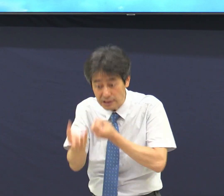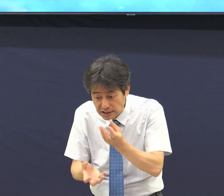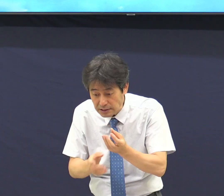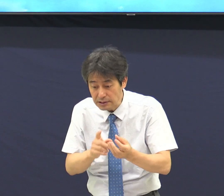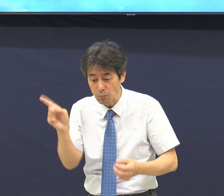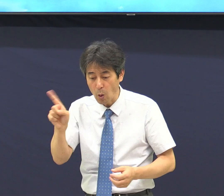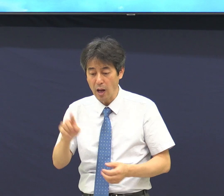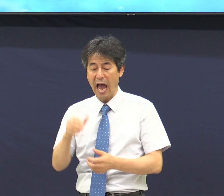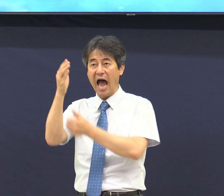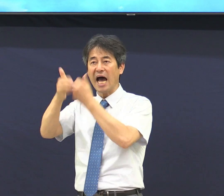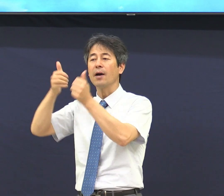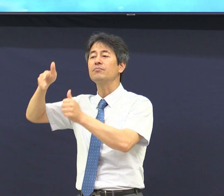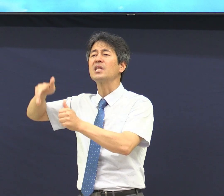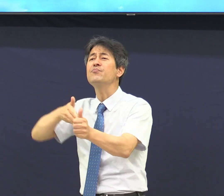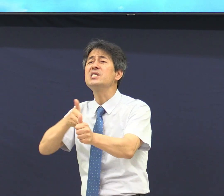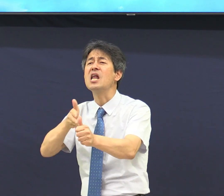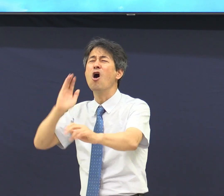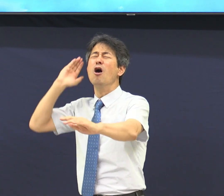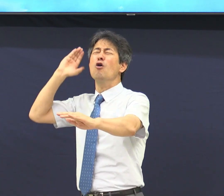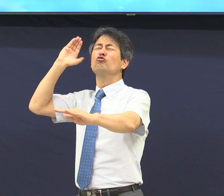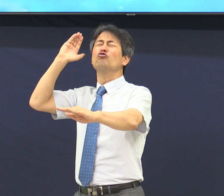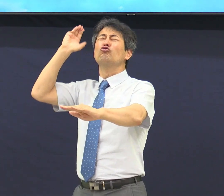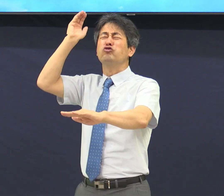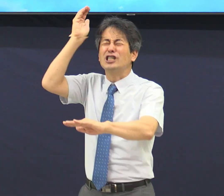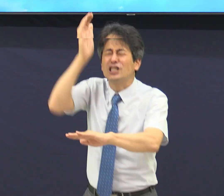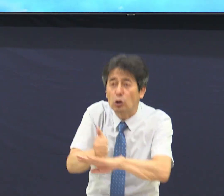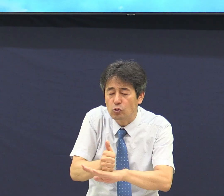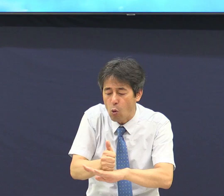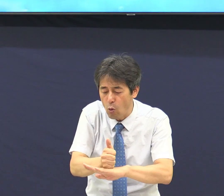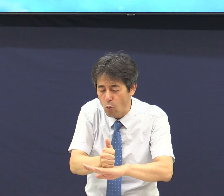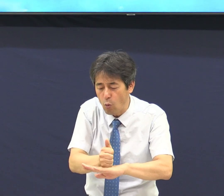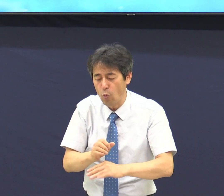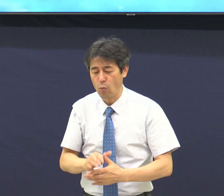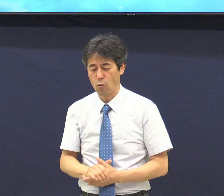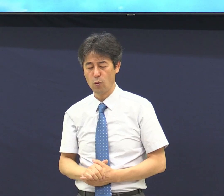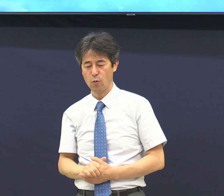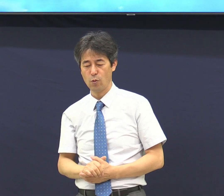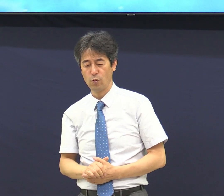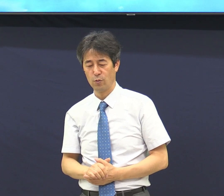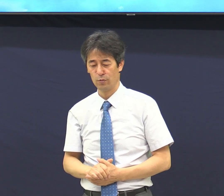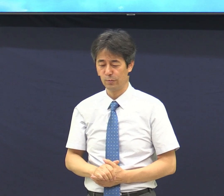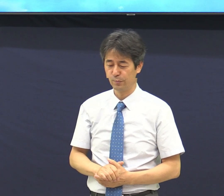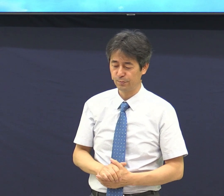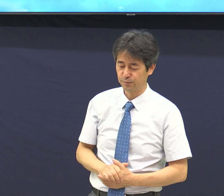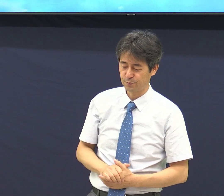이처럼 고백하는 것은 하나님의 섭리는 궁극적으로